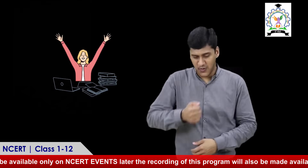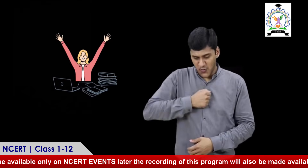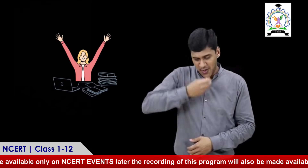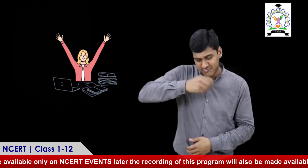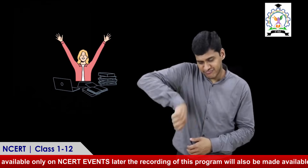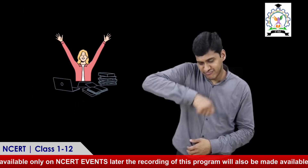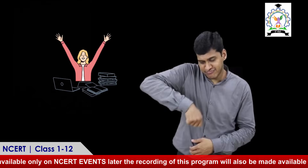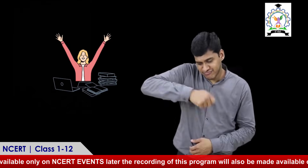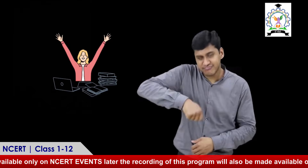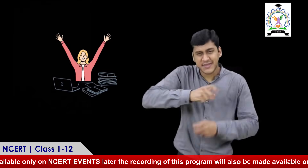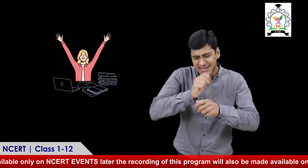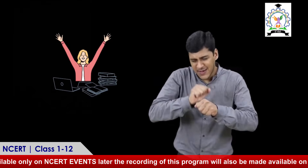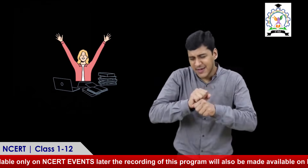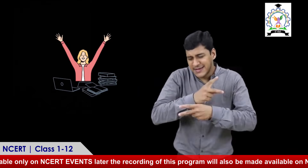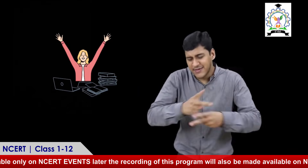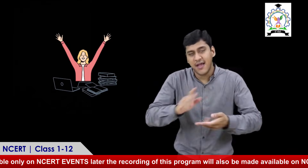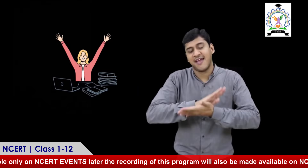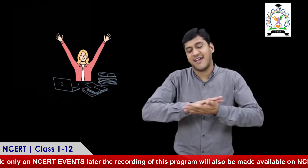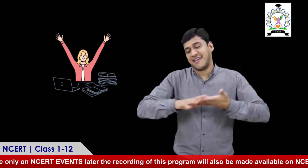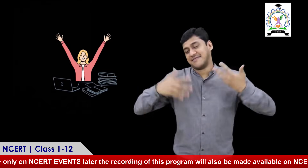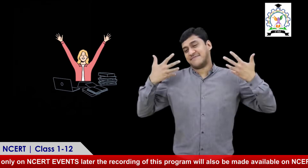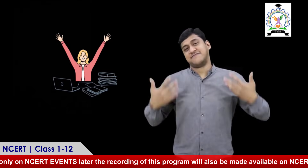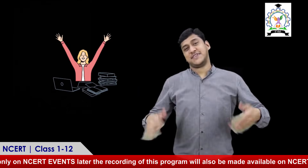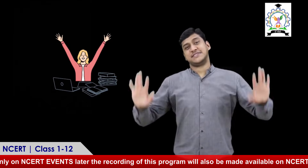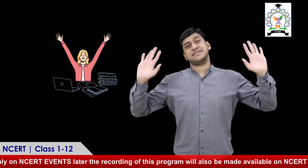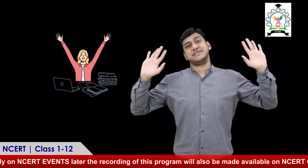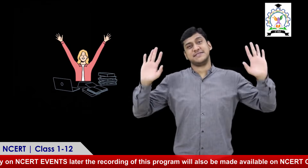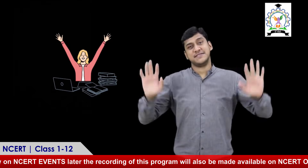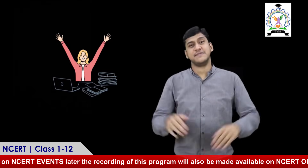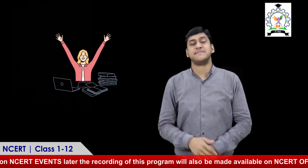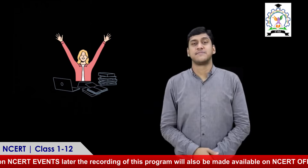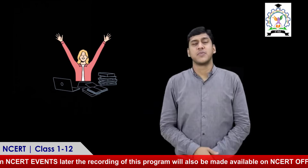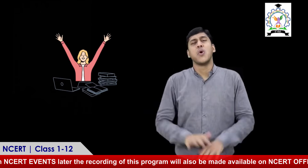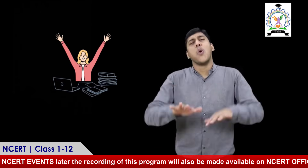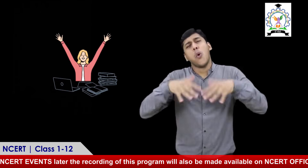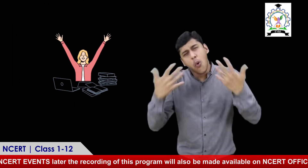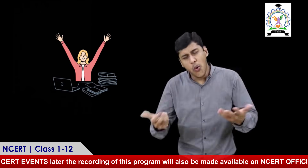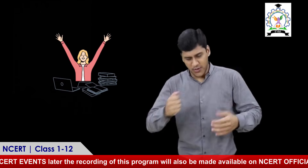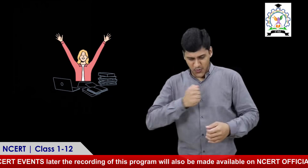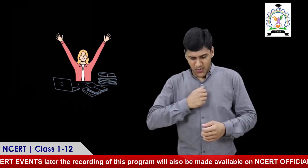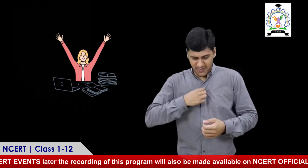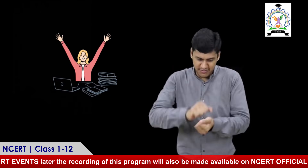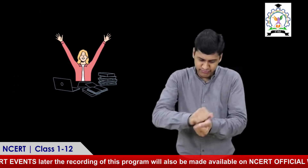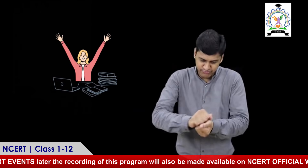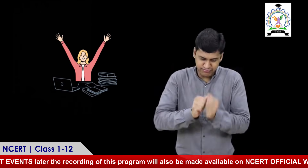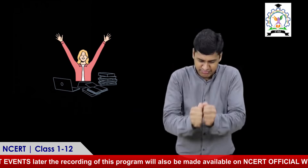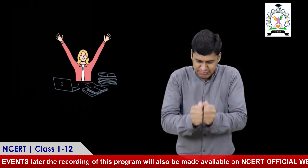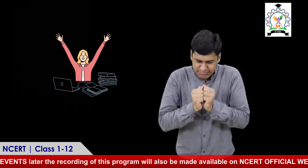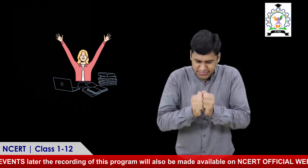खत्म यह संकेत ऐसा इसलिए है जैसे कि मैंने खाना बना लिया है, काम खत्म कर लिया है,